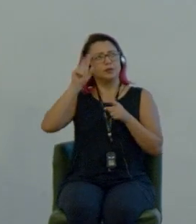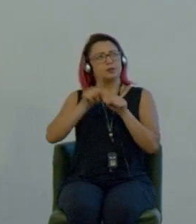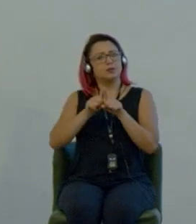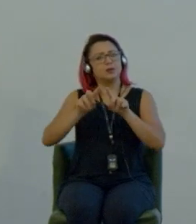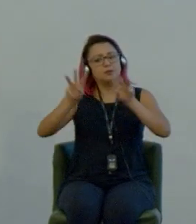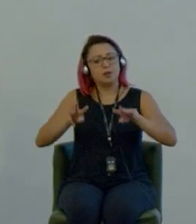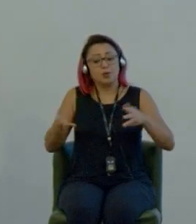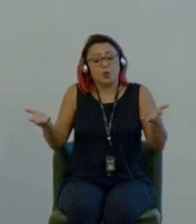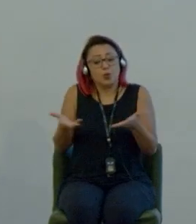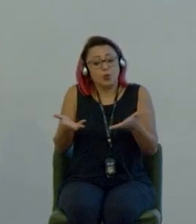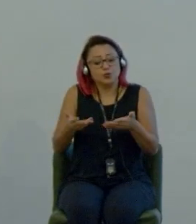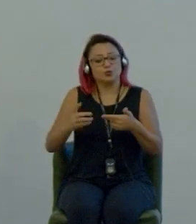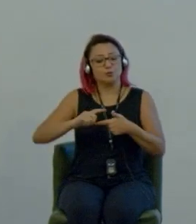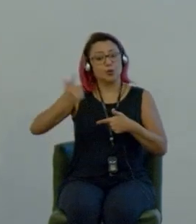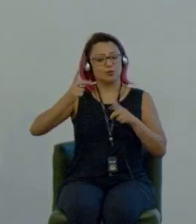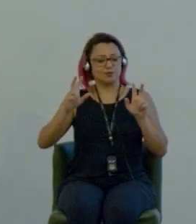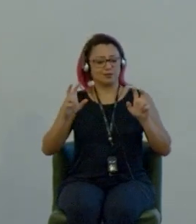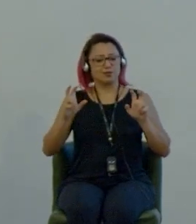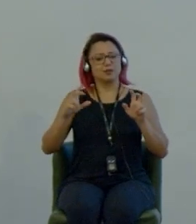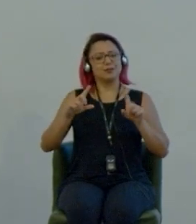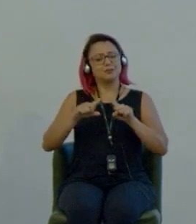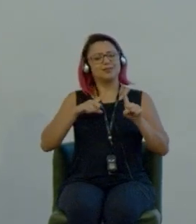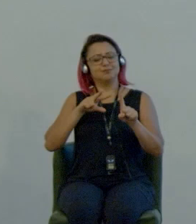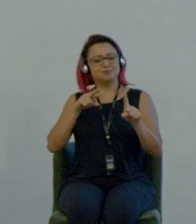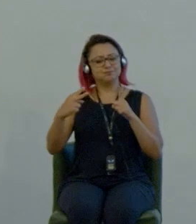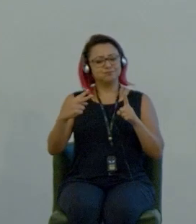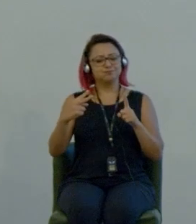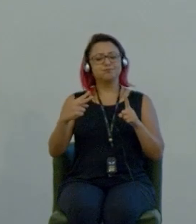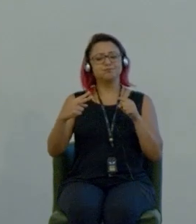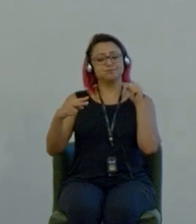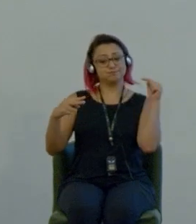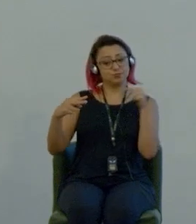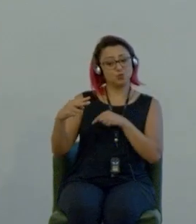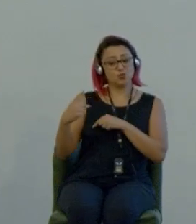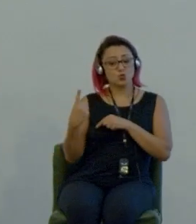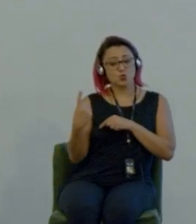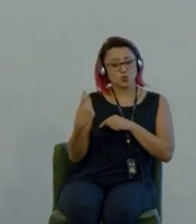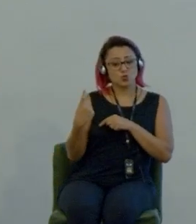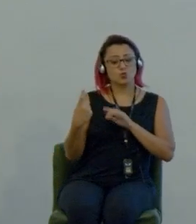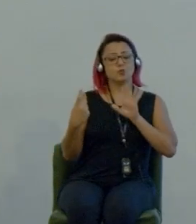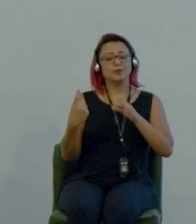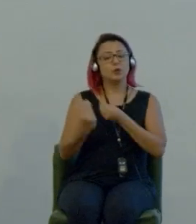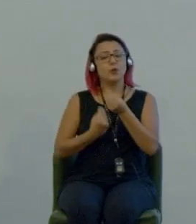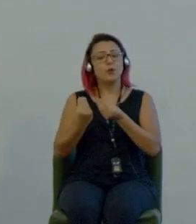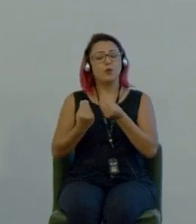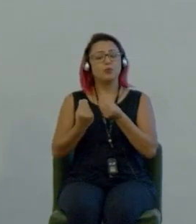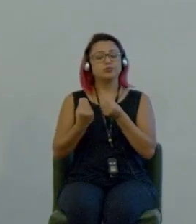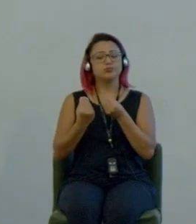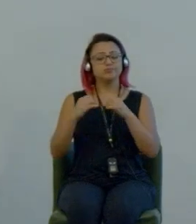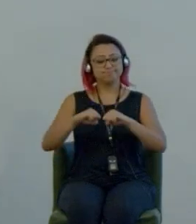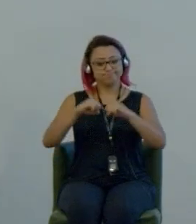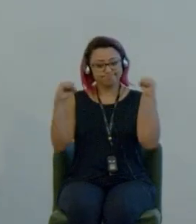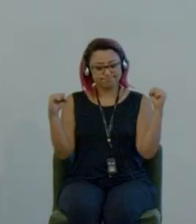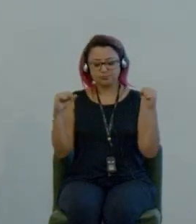avons, elles ont un point de vue, un regard. Voilà, comment réouvrir le regard finalement. Et ça, nous